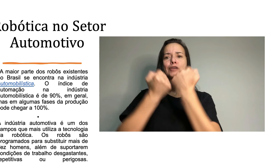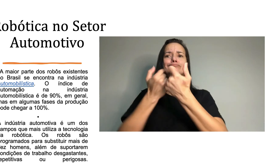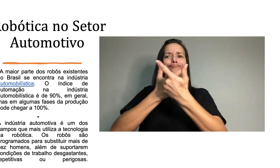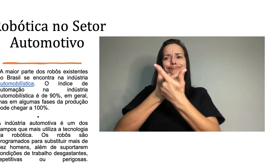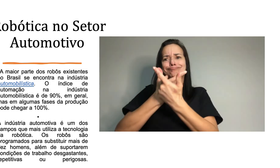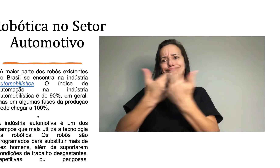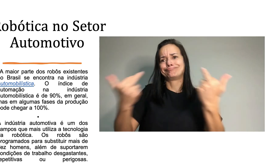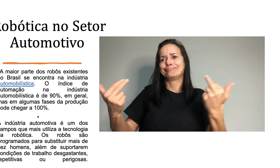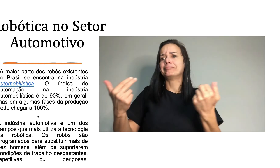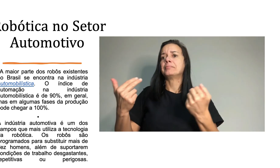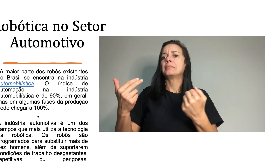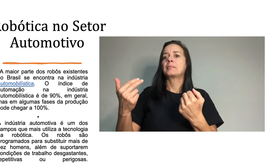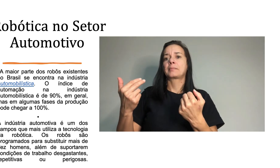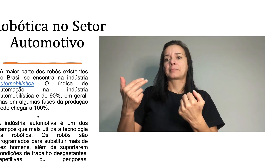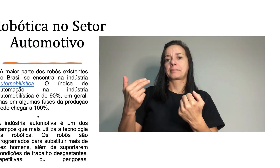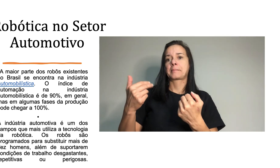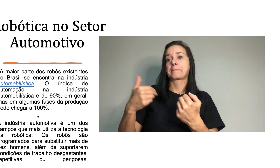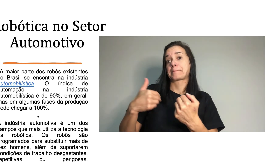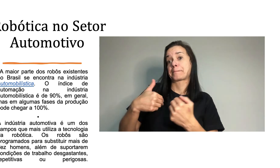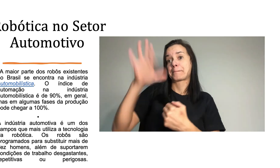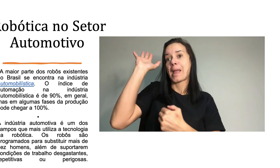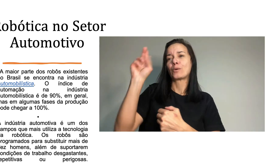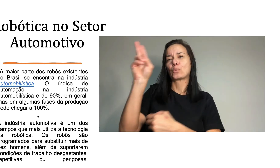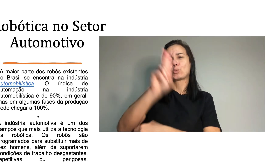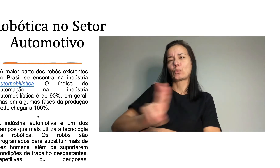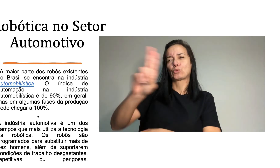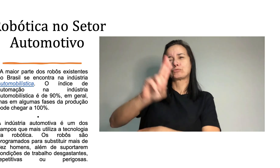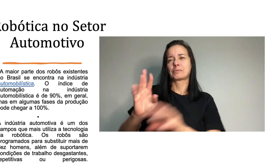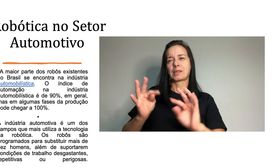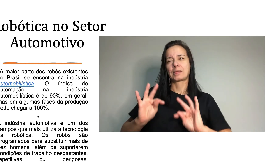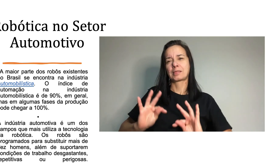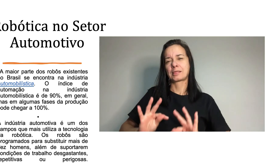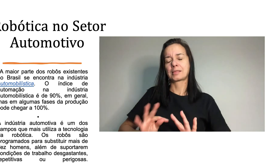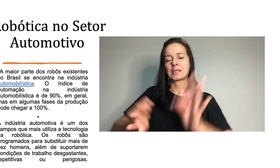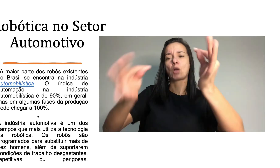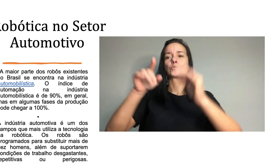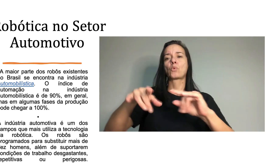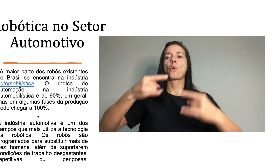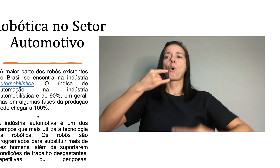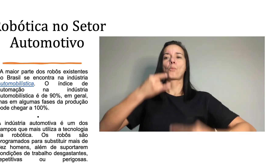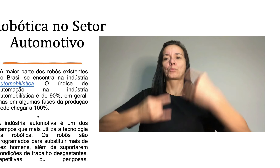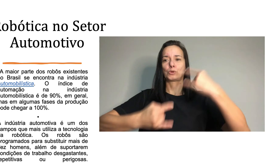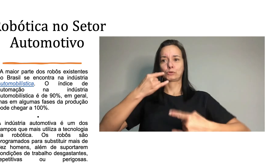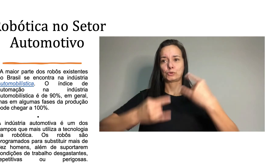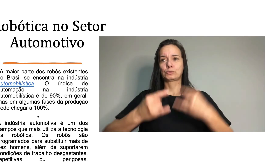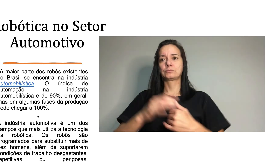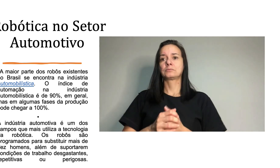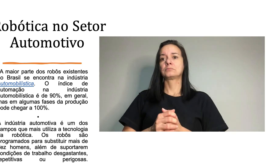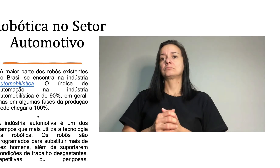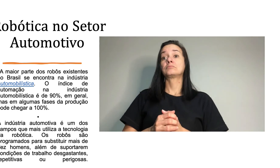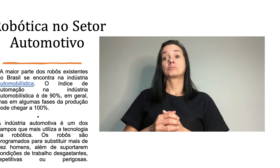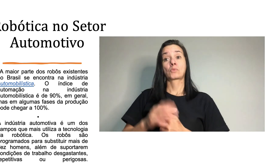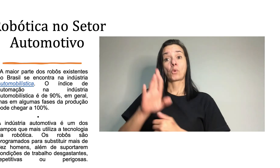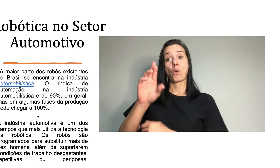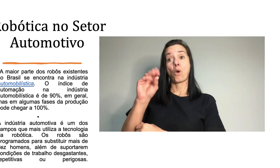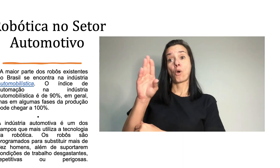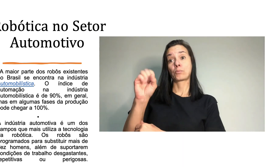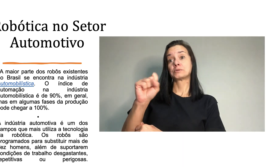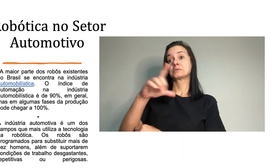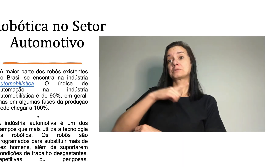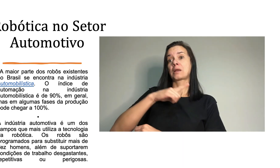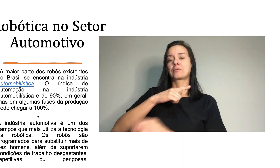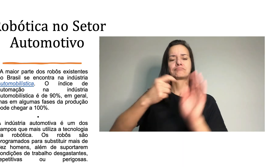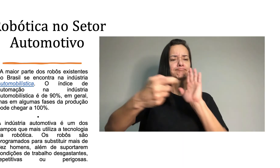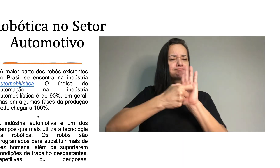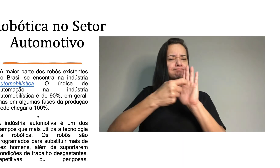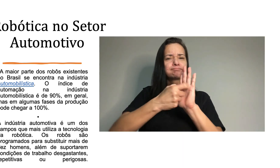A indústria automotiva é um dos campos que mais utiliza a tecnologia da robótica.